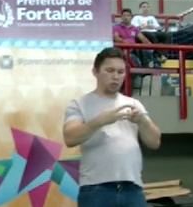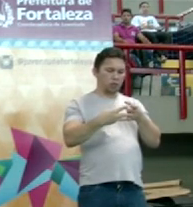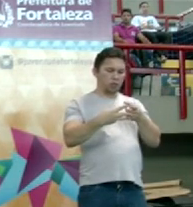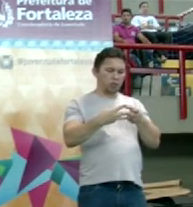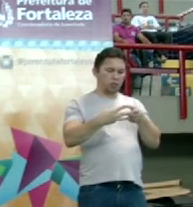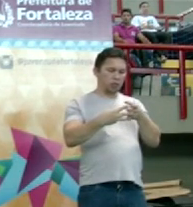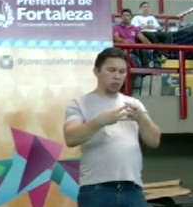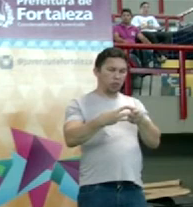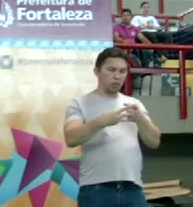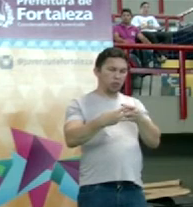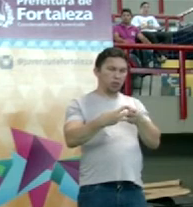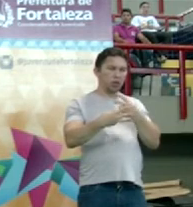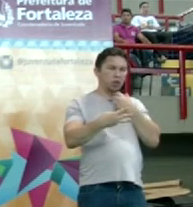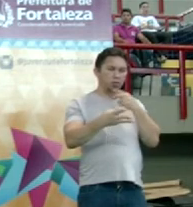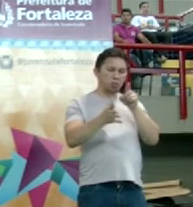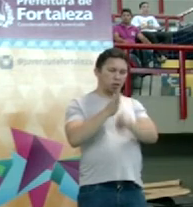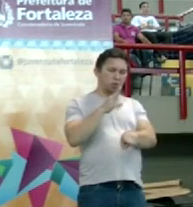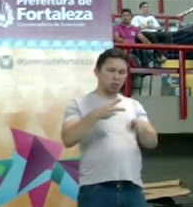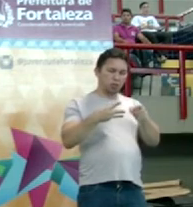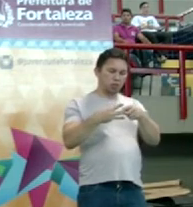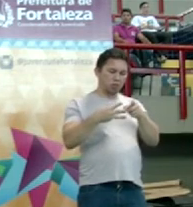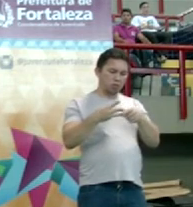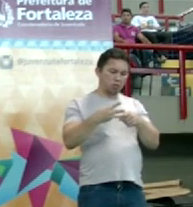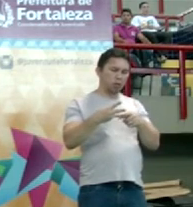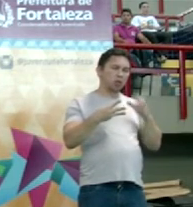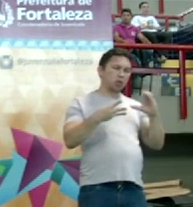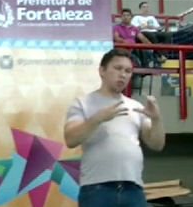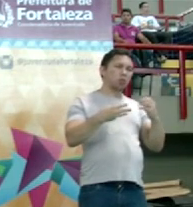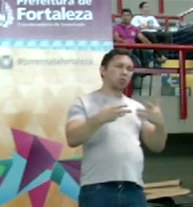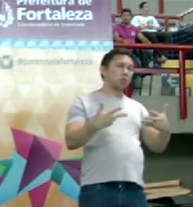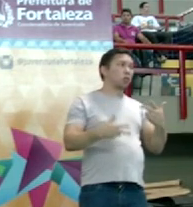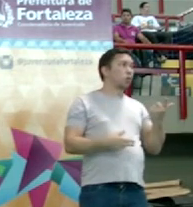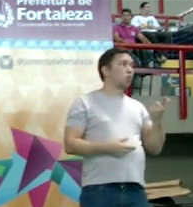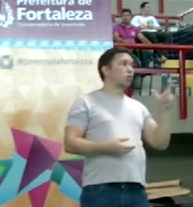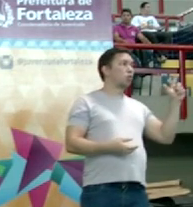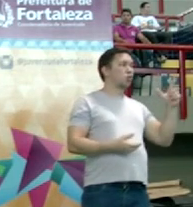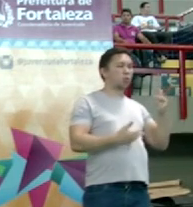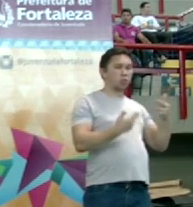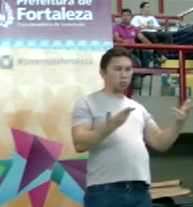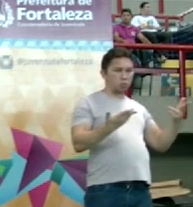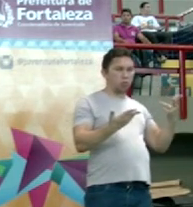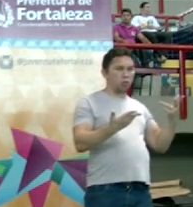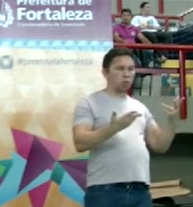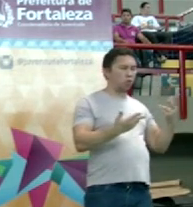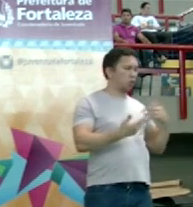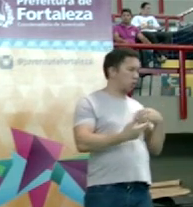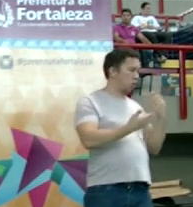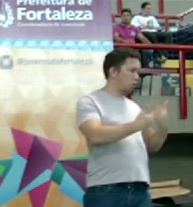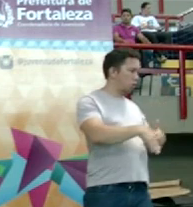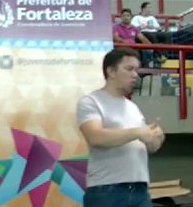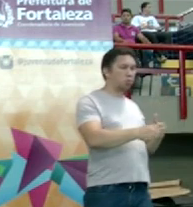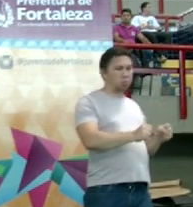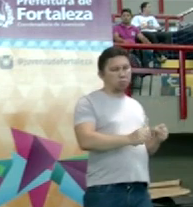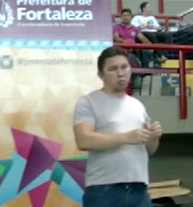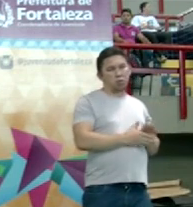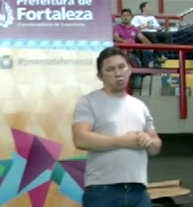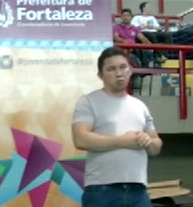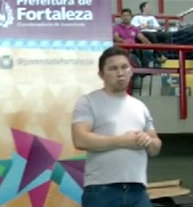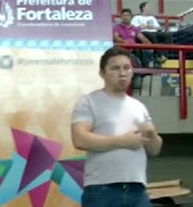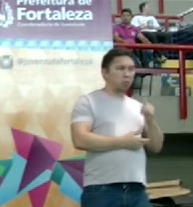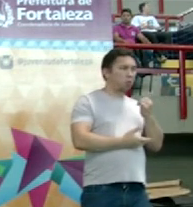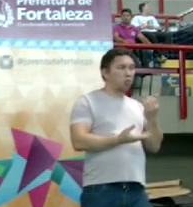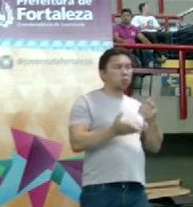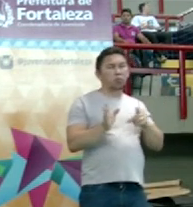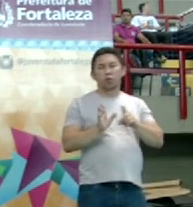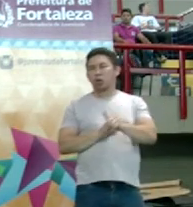na do Enem. Em outros lugares, podem, quando a instituição não dá o modelo. Qual a melhor forma de